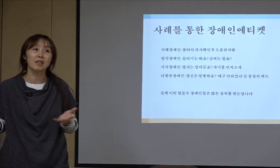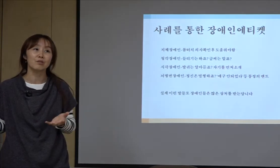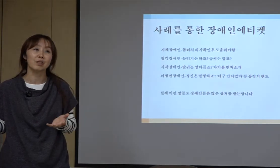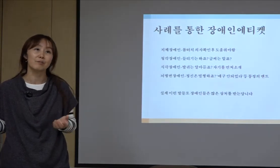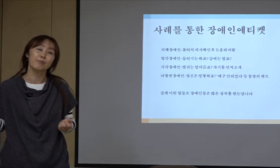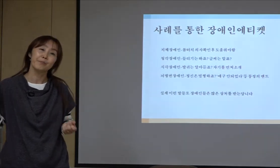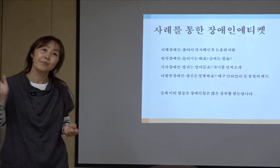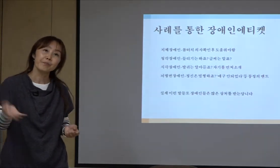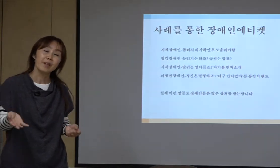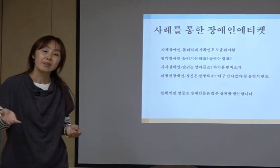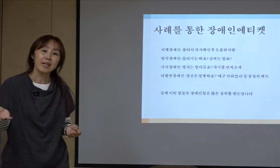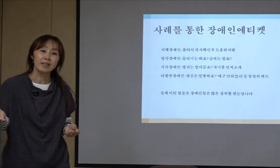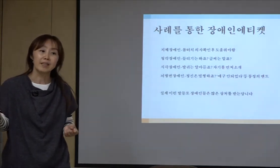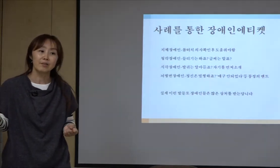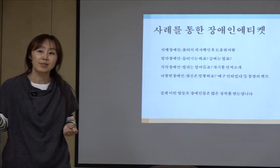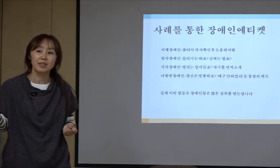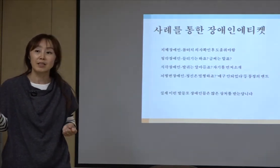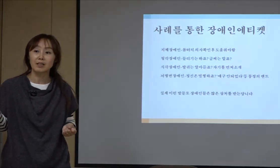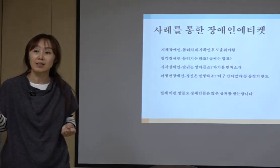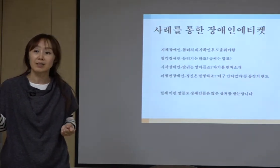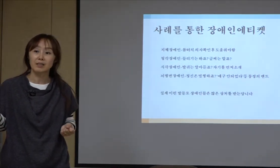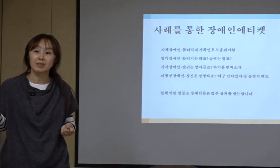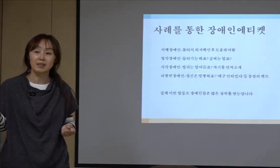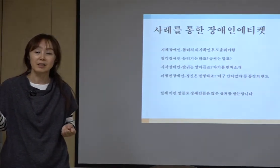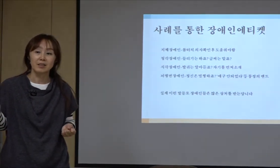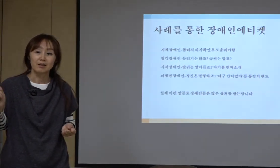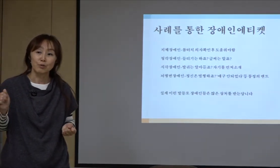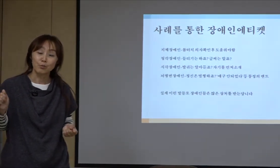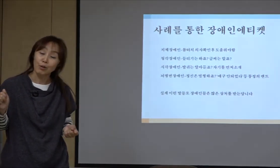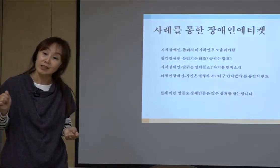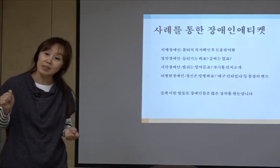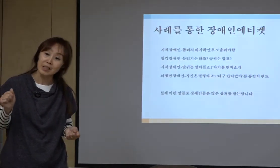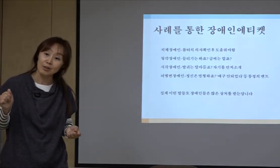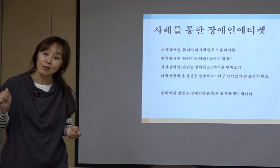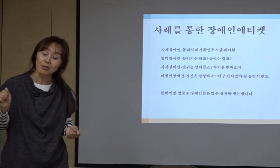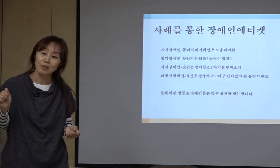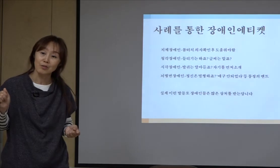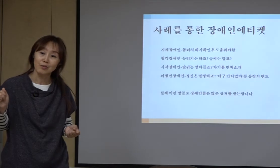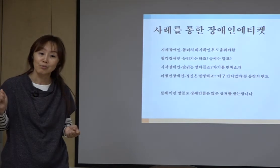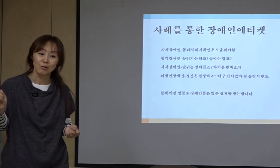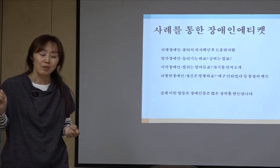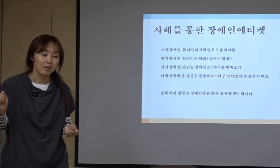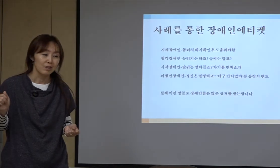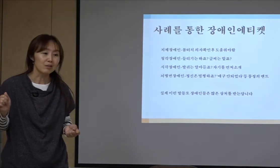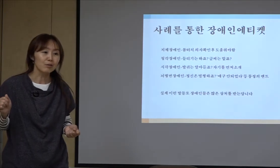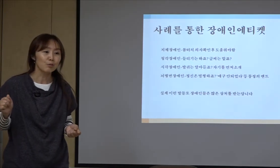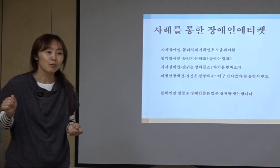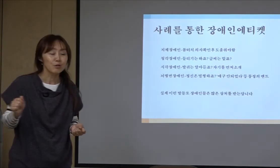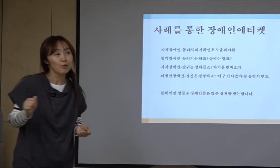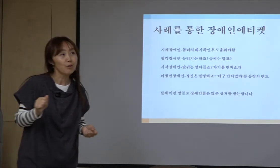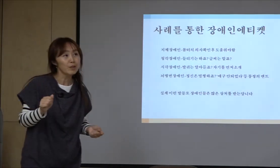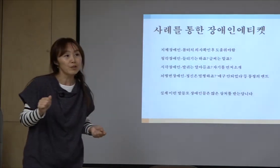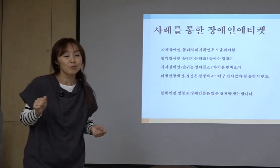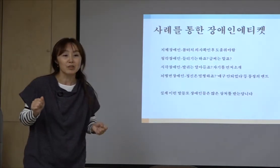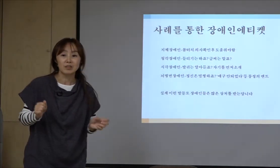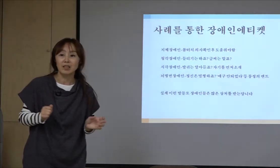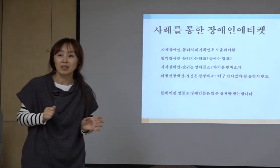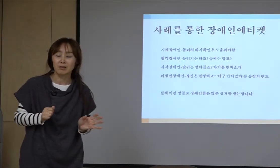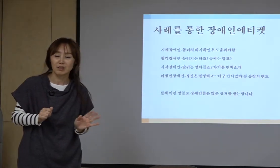마찬가지니까. 장애인, 지체장애인들한테는 좀 도와드릴까요? 뭐 예를 들어서 뭐 얼마 전에도 이제 은행